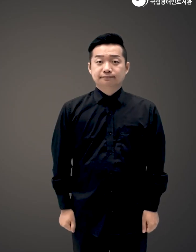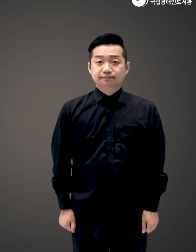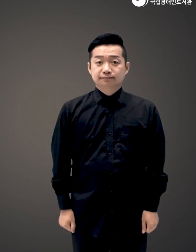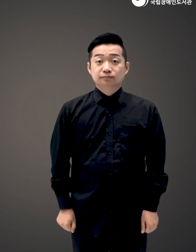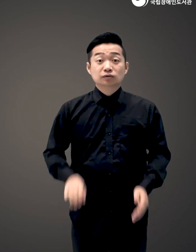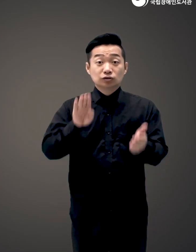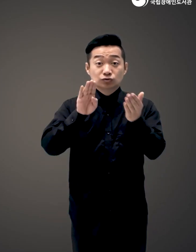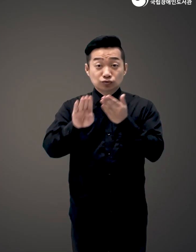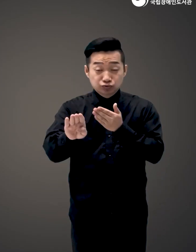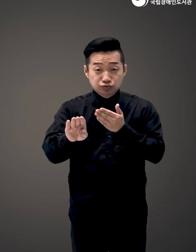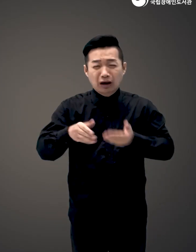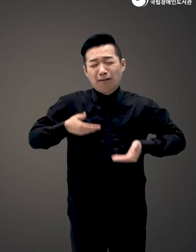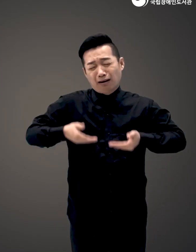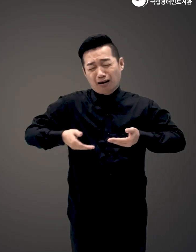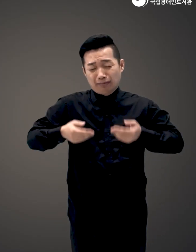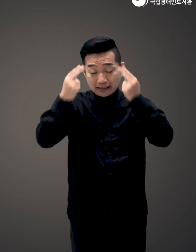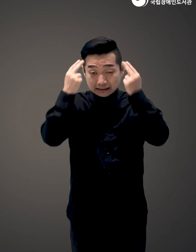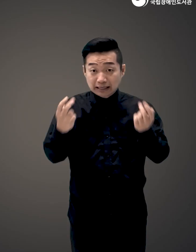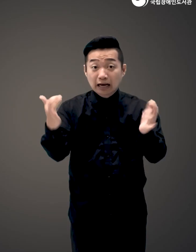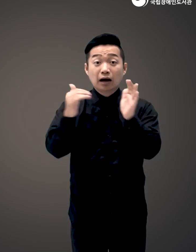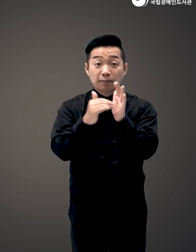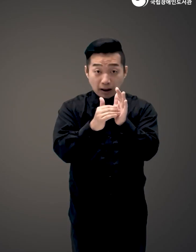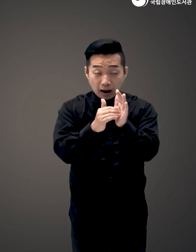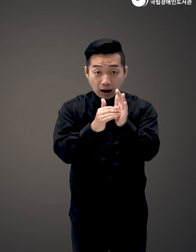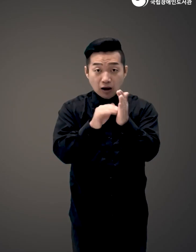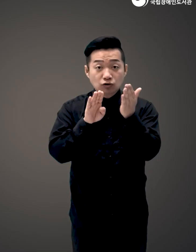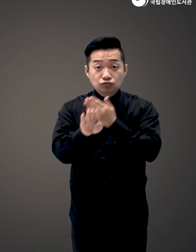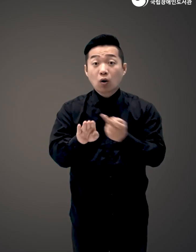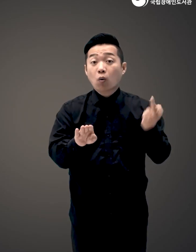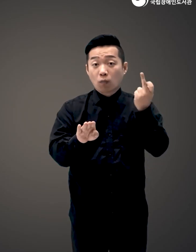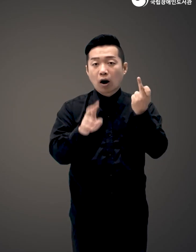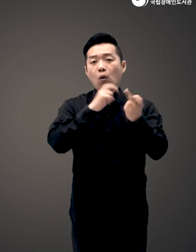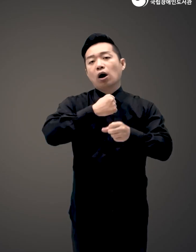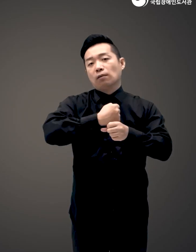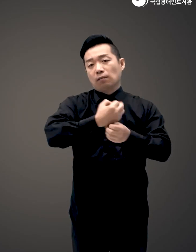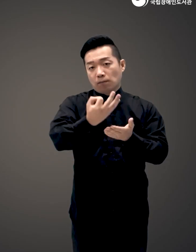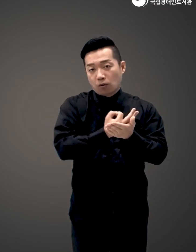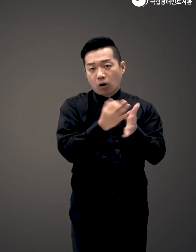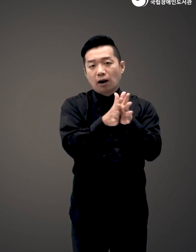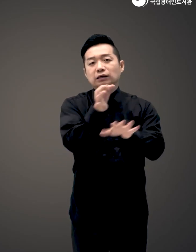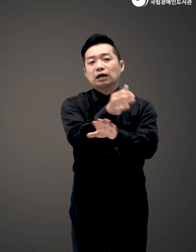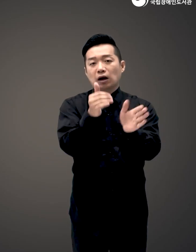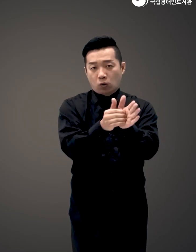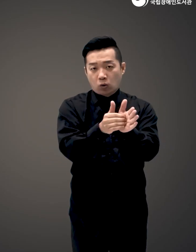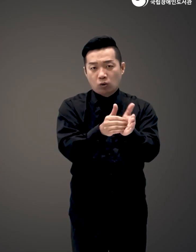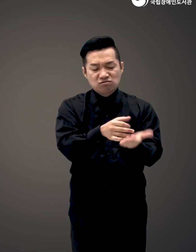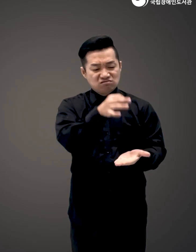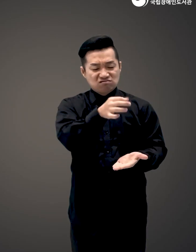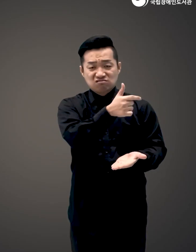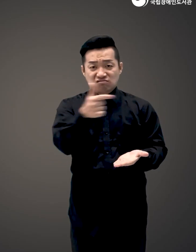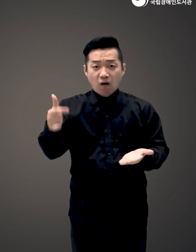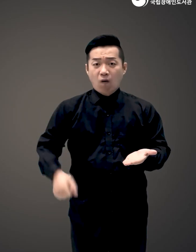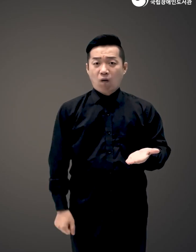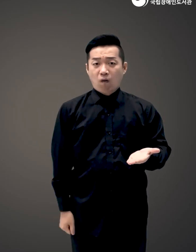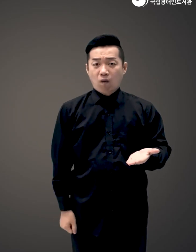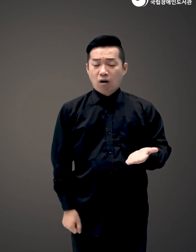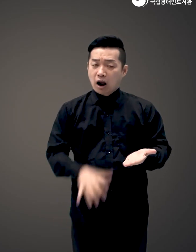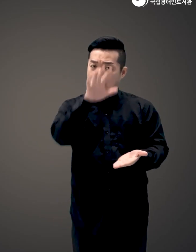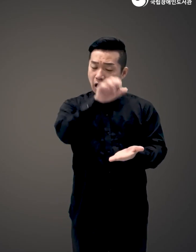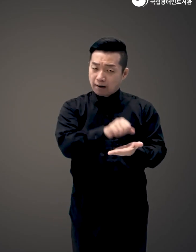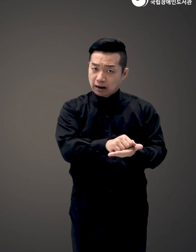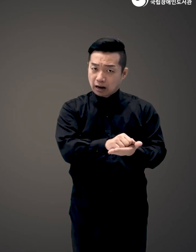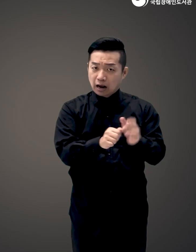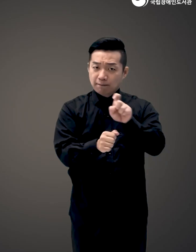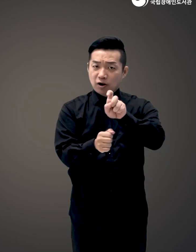버티었지. 그 후 정신없이 장례 치렀는데 알고 보니 오빠가 저작권료로 아파트를 사둬서 재산이